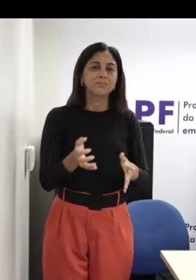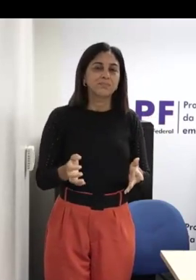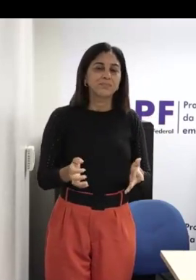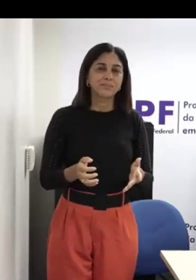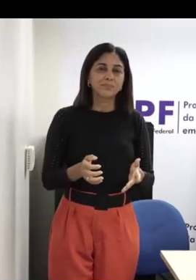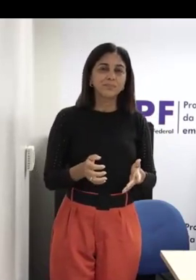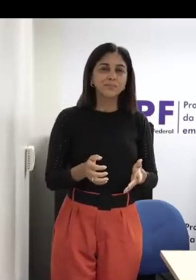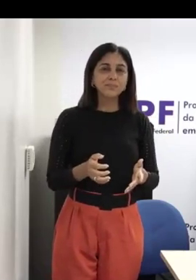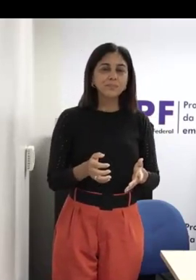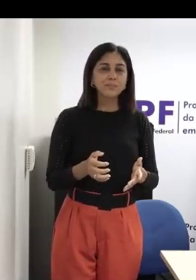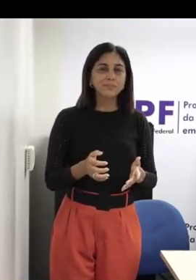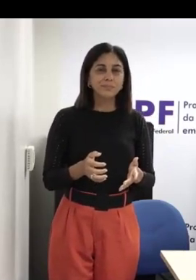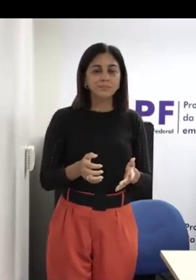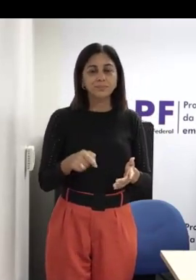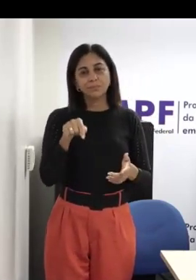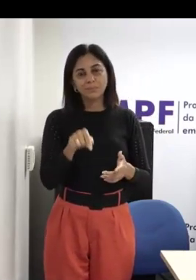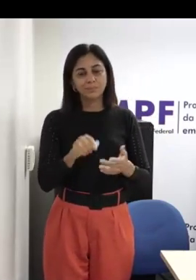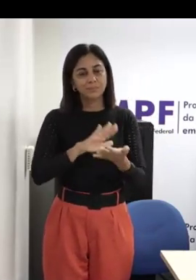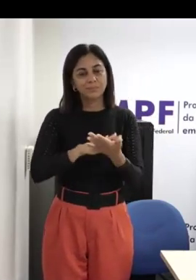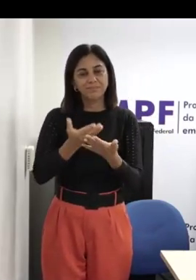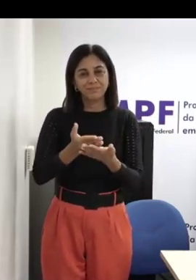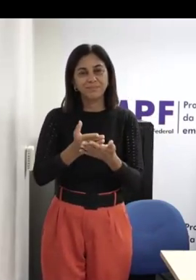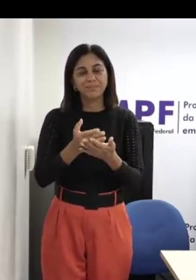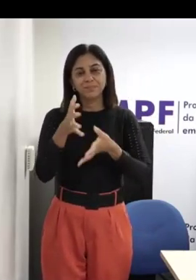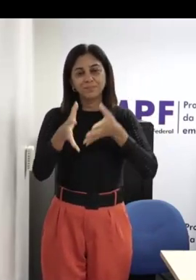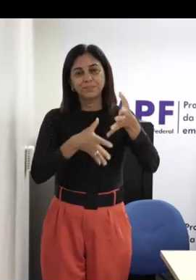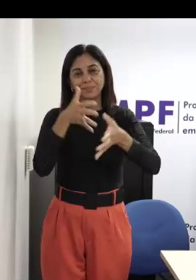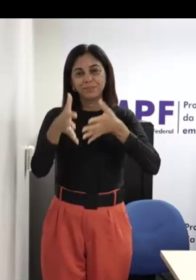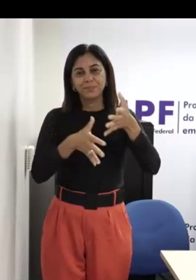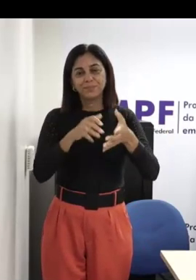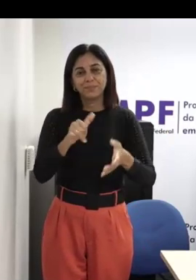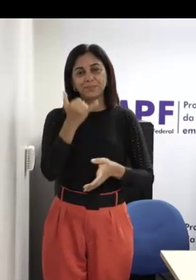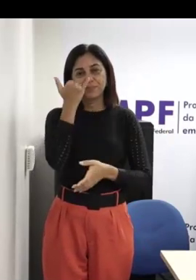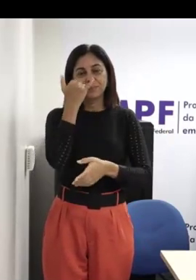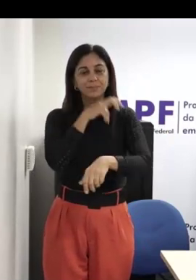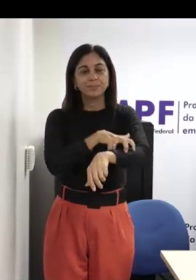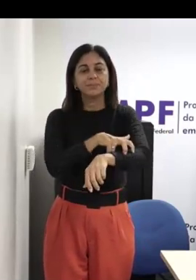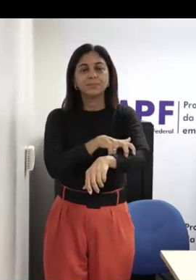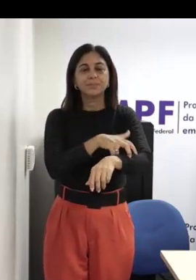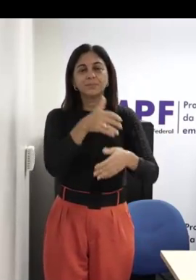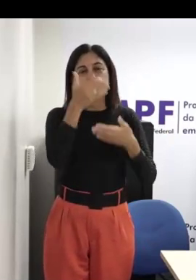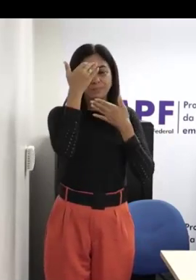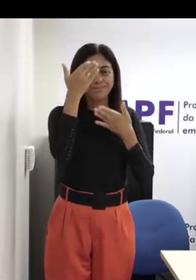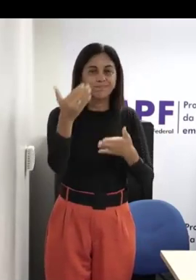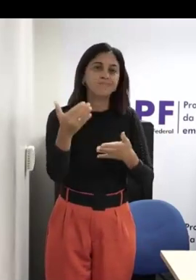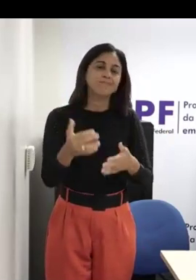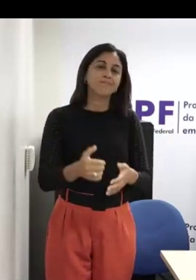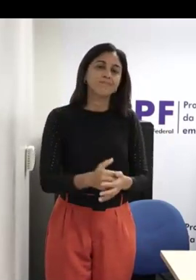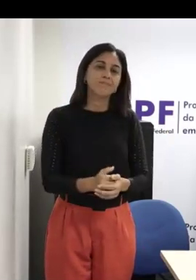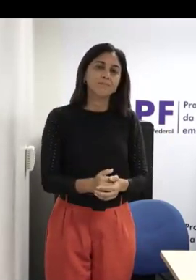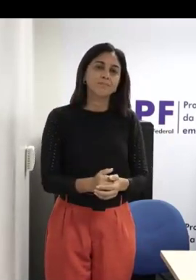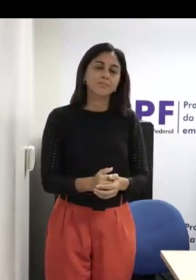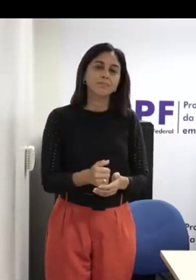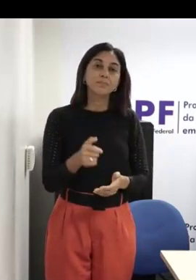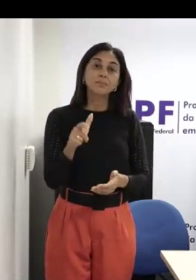as intérpretes de libras e e passar a palavra mais uma vez paraa